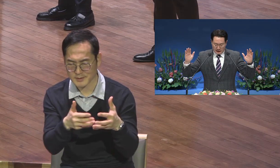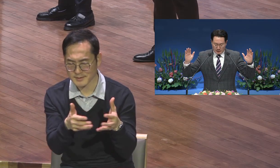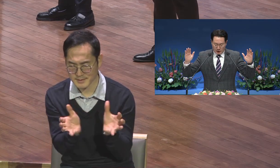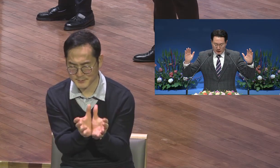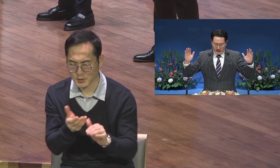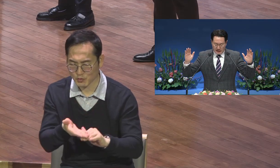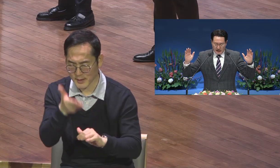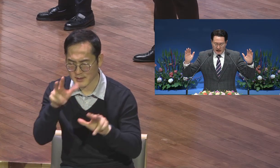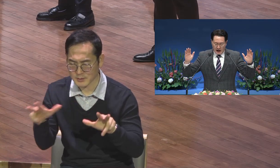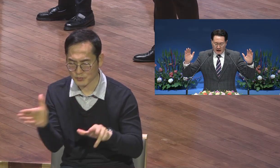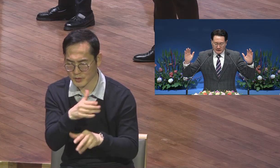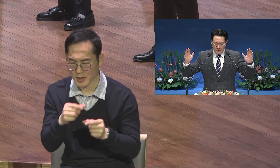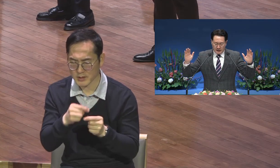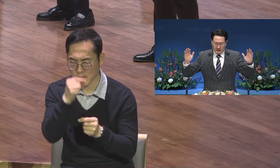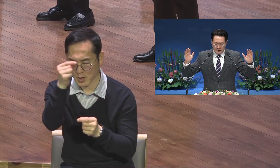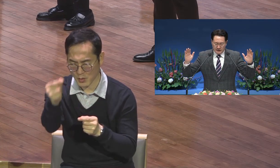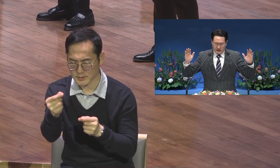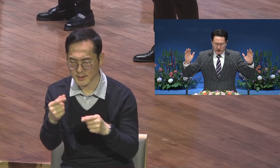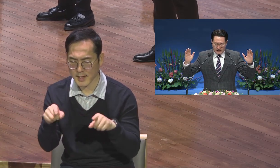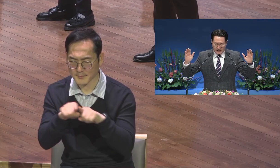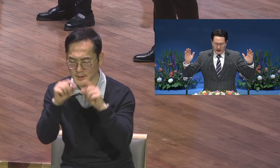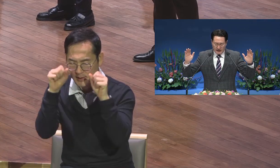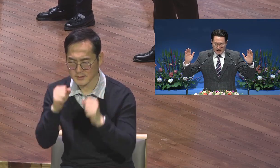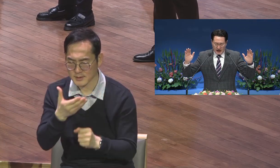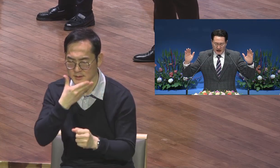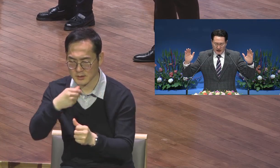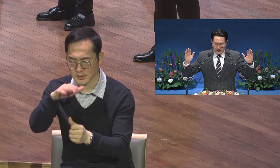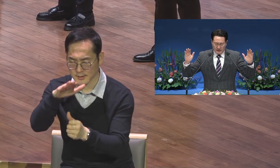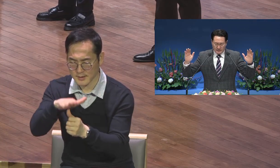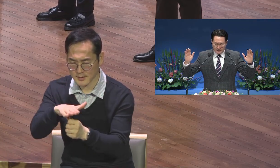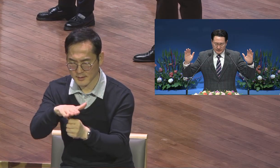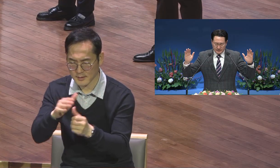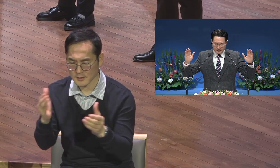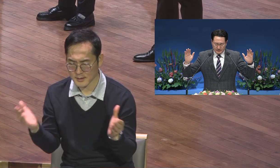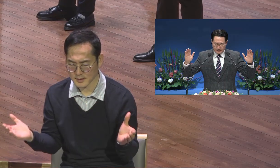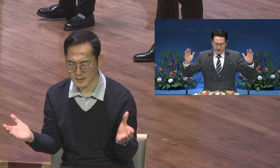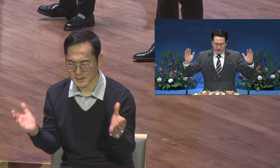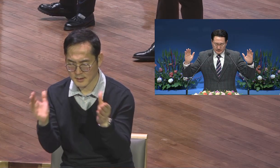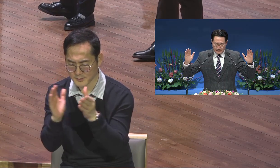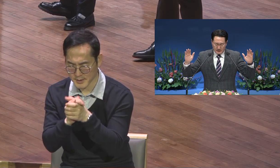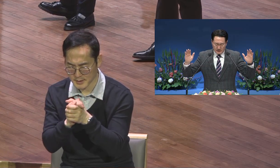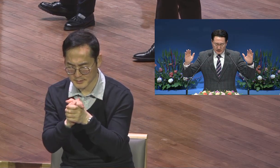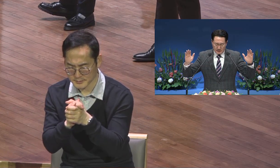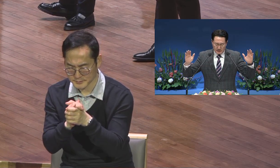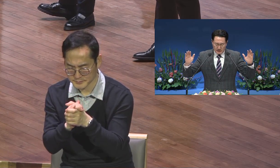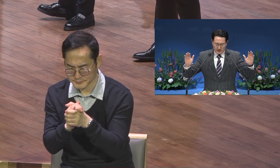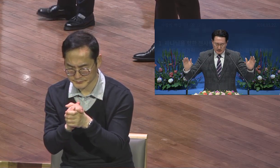이제부터 영원까지 항상 함께 있을지어다. 아멘.